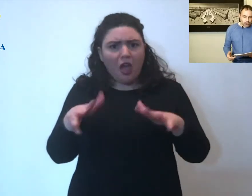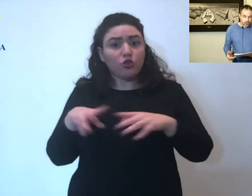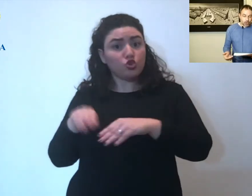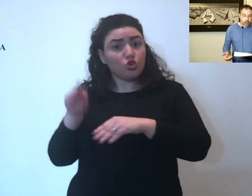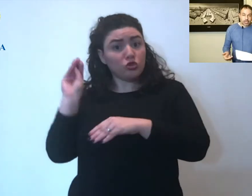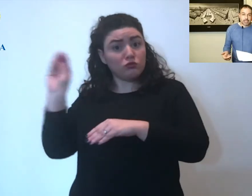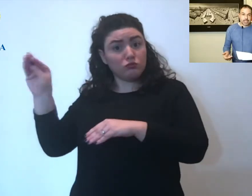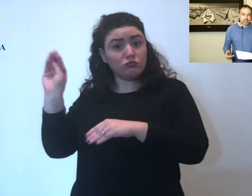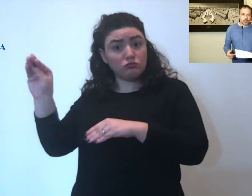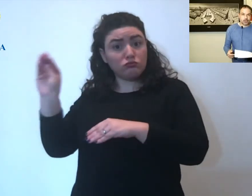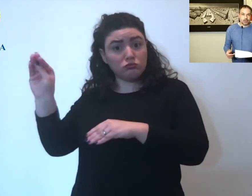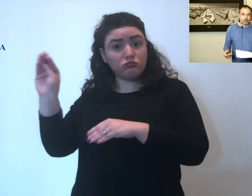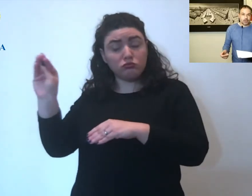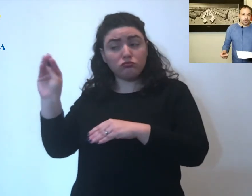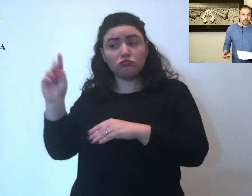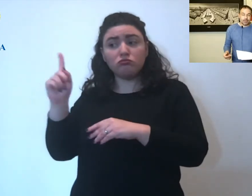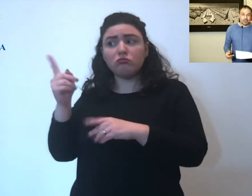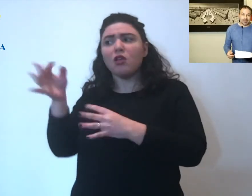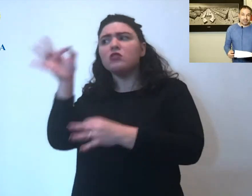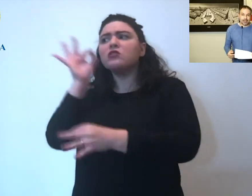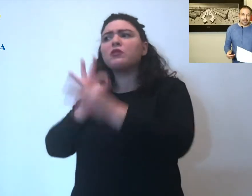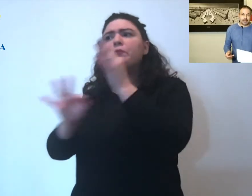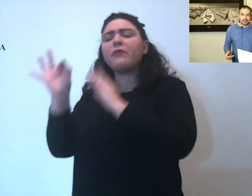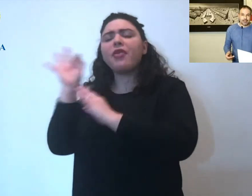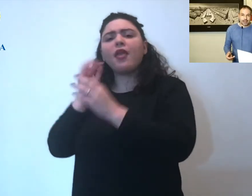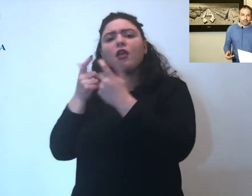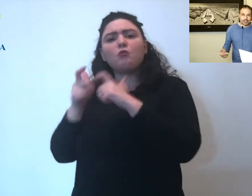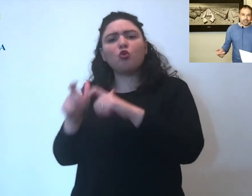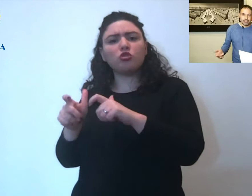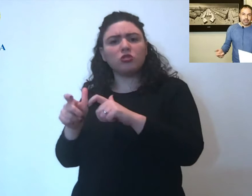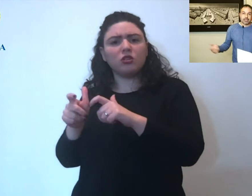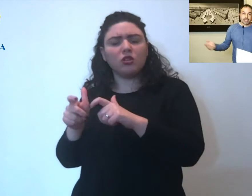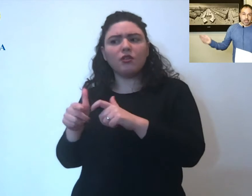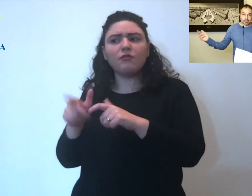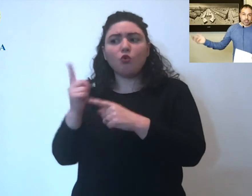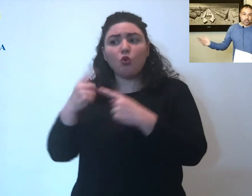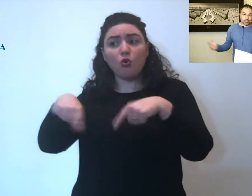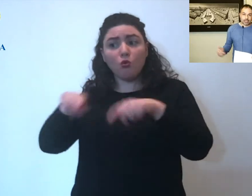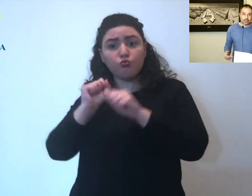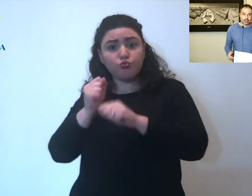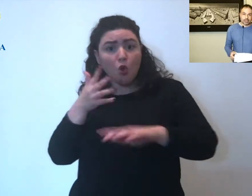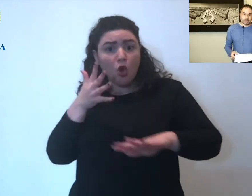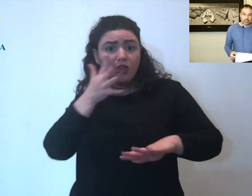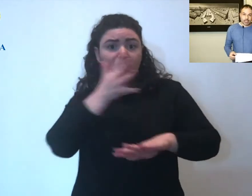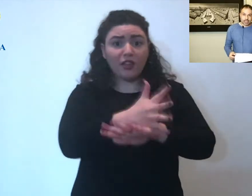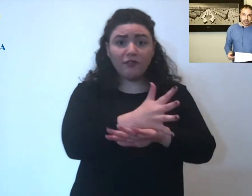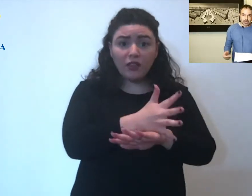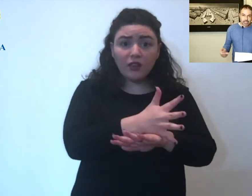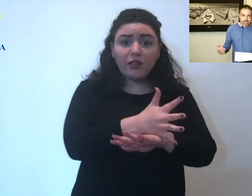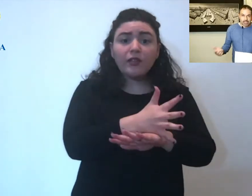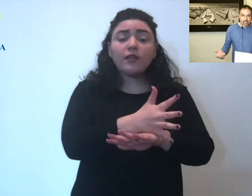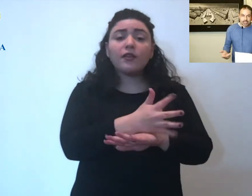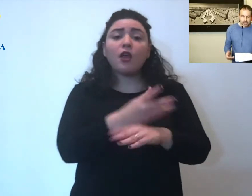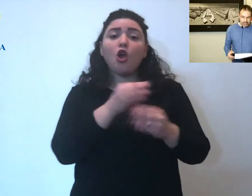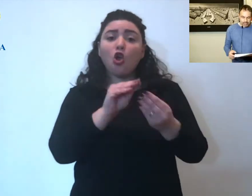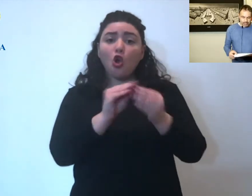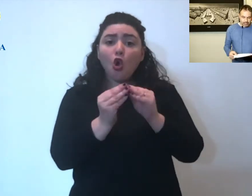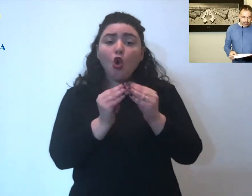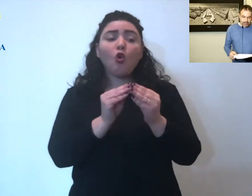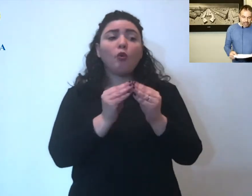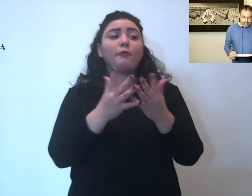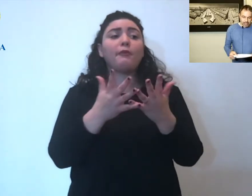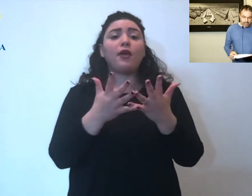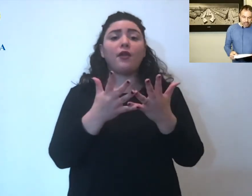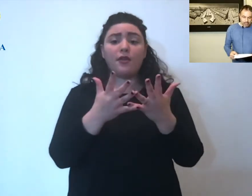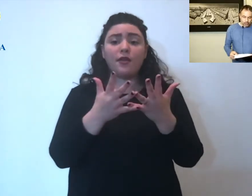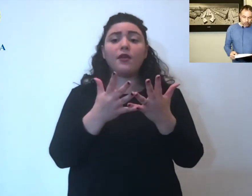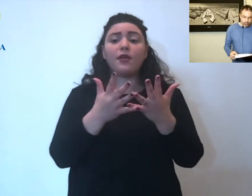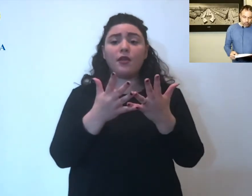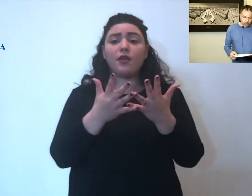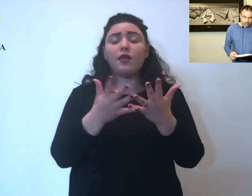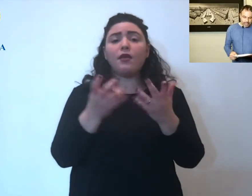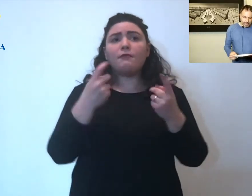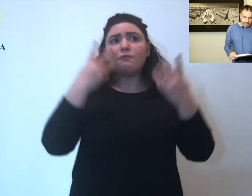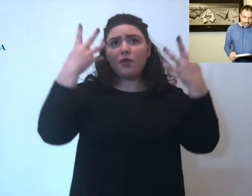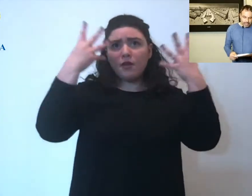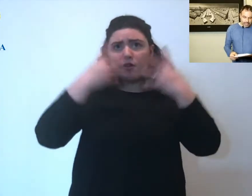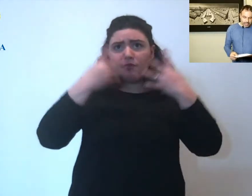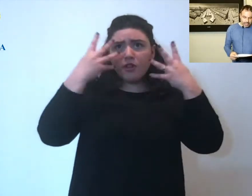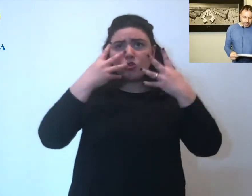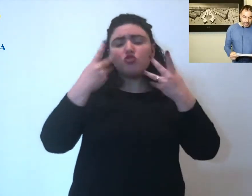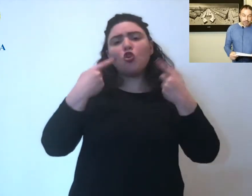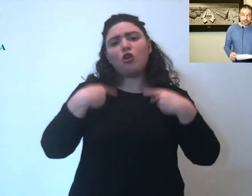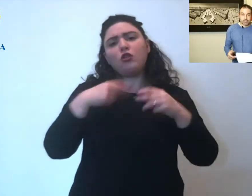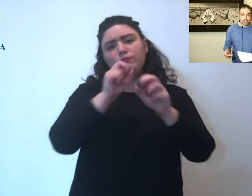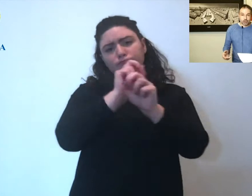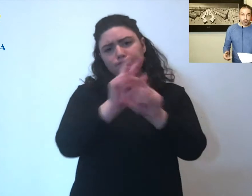io stesso ho richiesto ovviamente anche in termini di capacità di intervenire e di fare le dovute